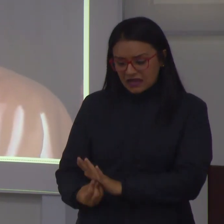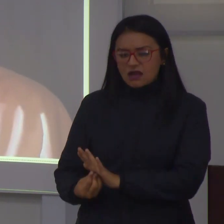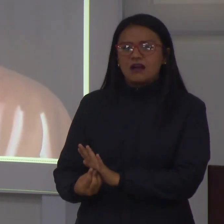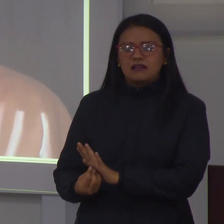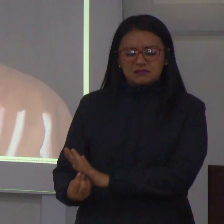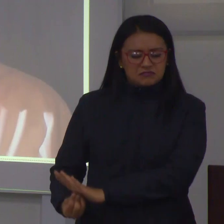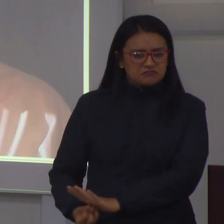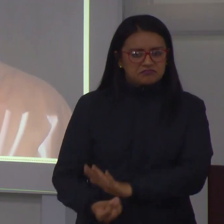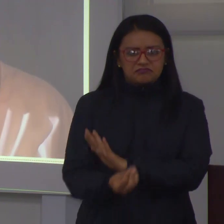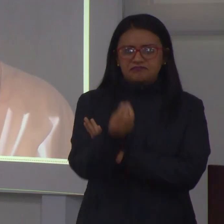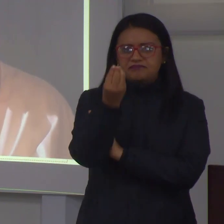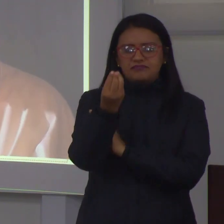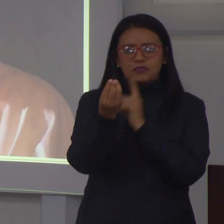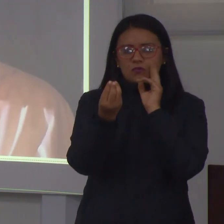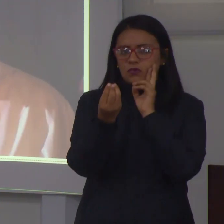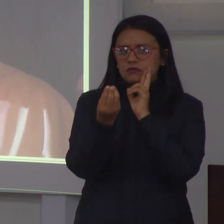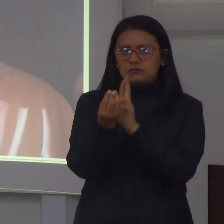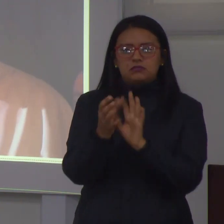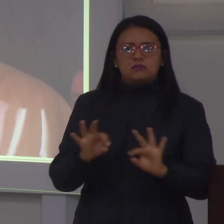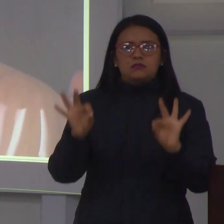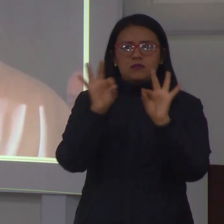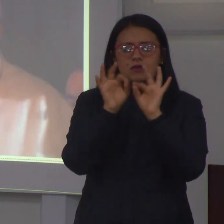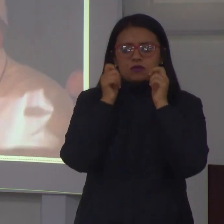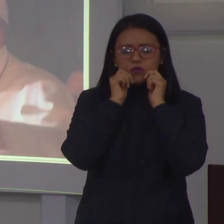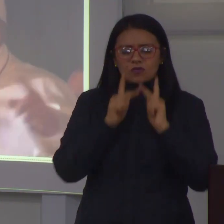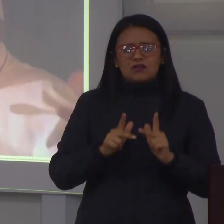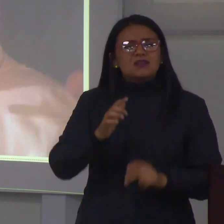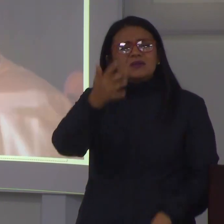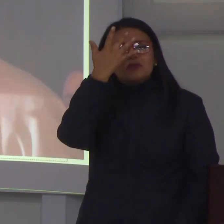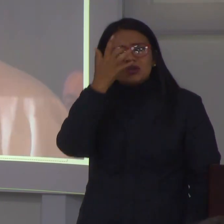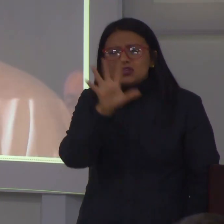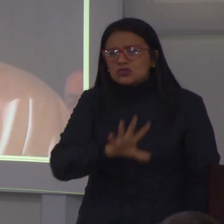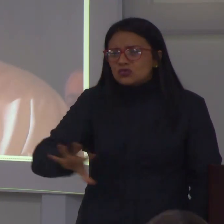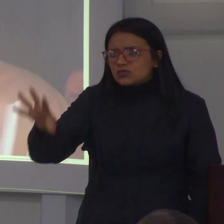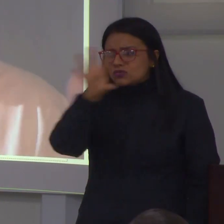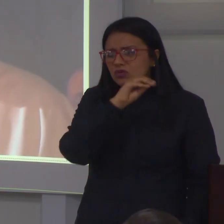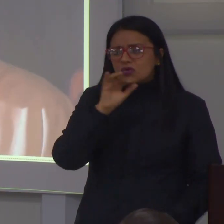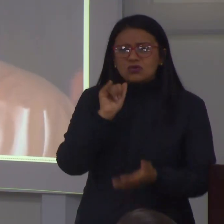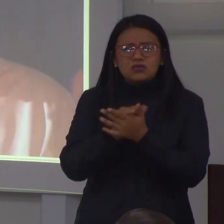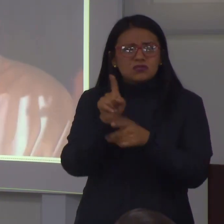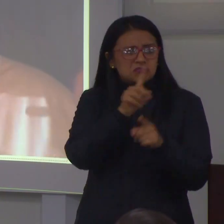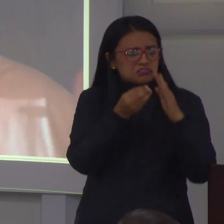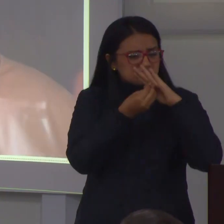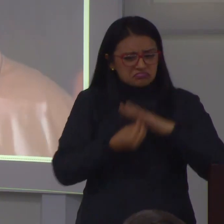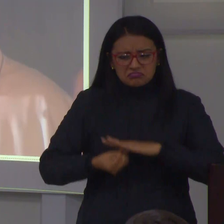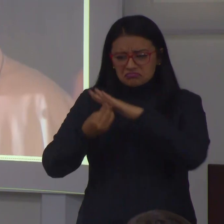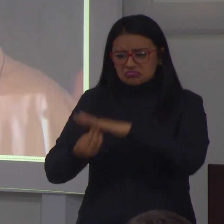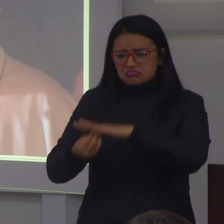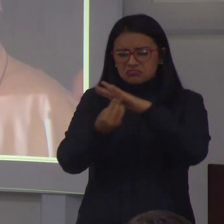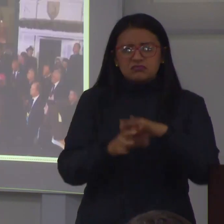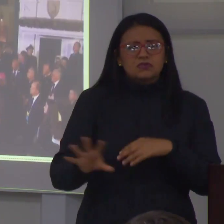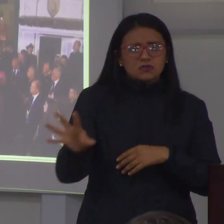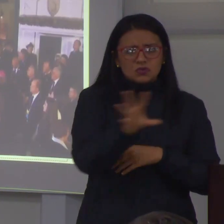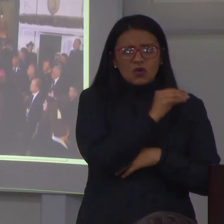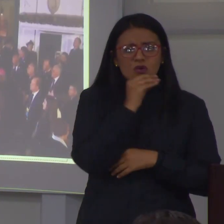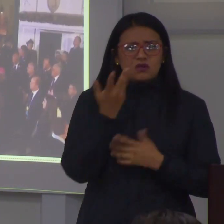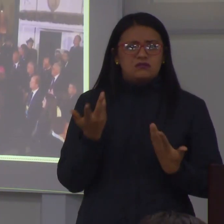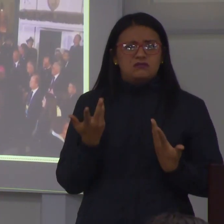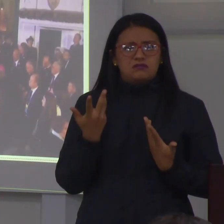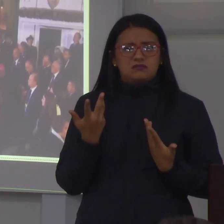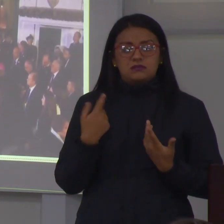considerada como la esencia del humano. Porque todos somos vulnerables. Todos. Y